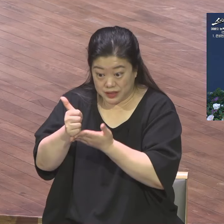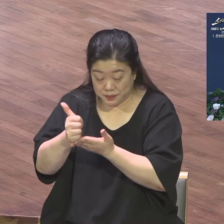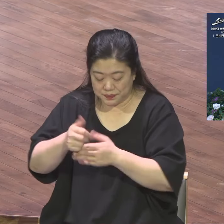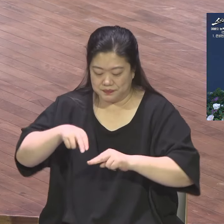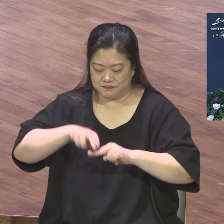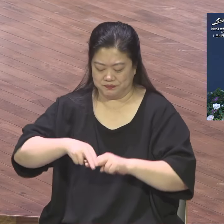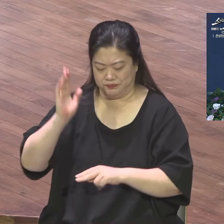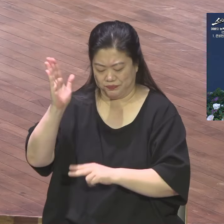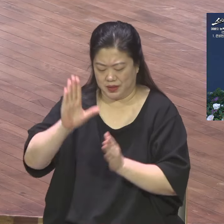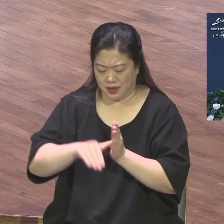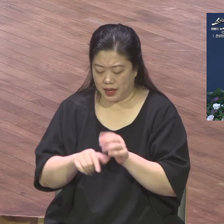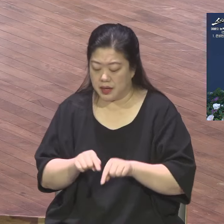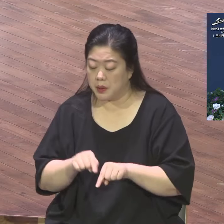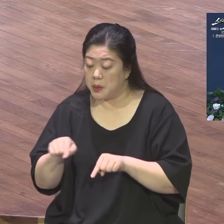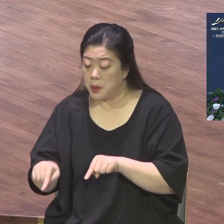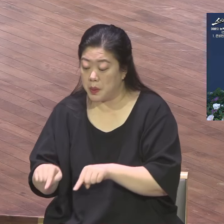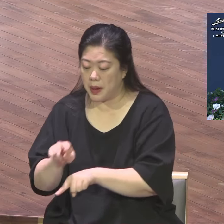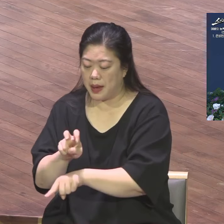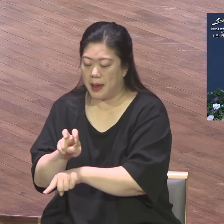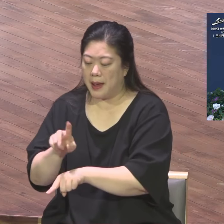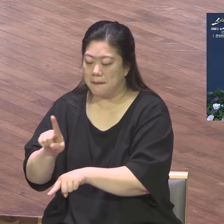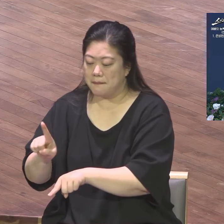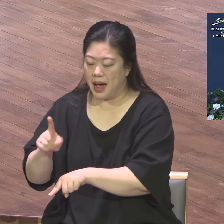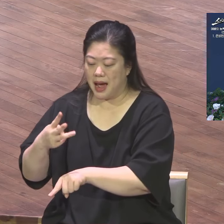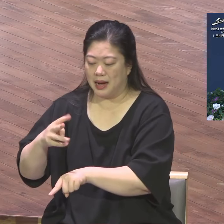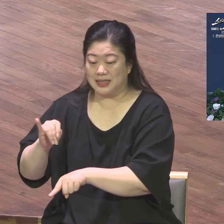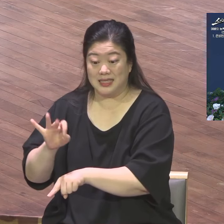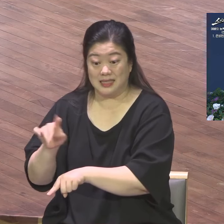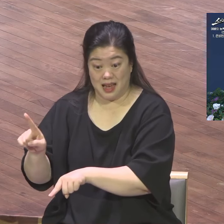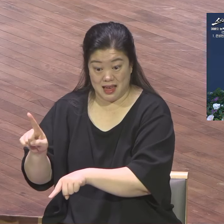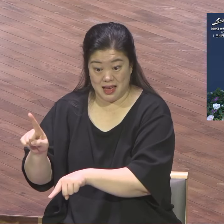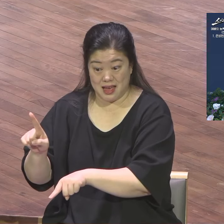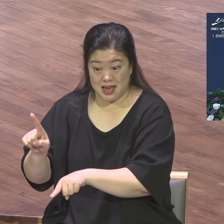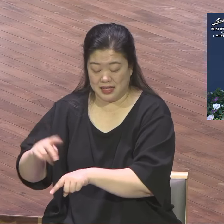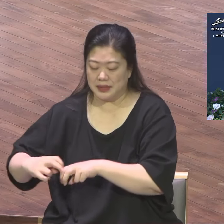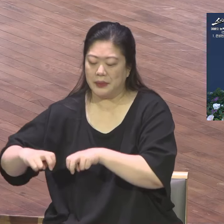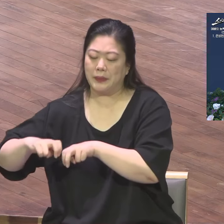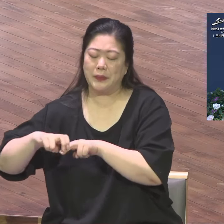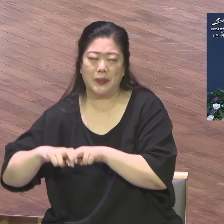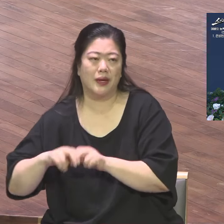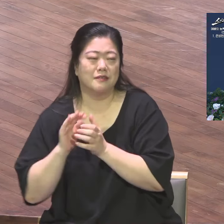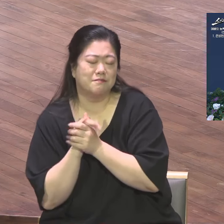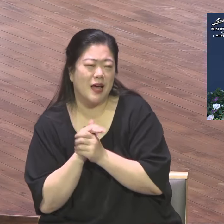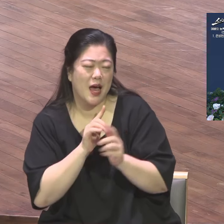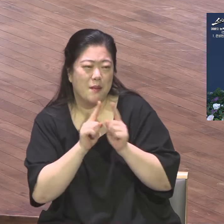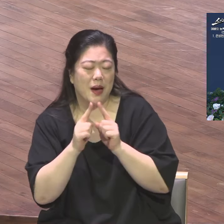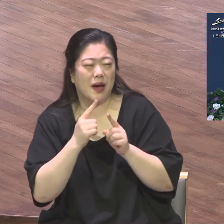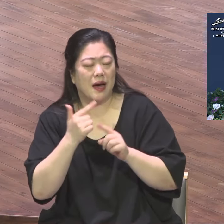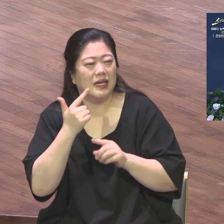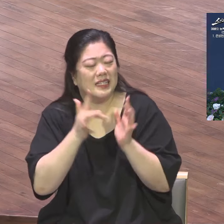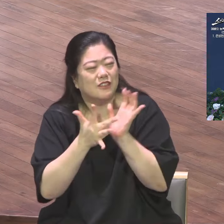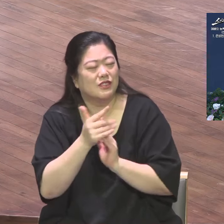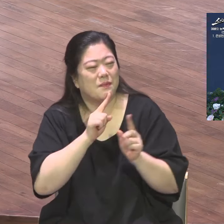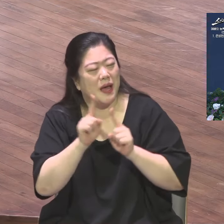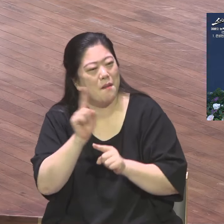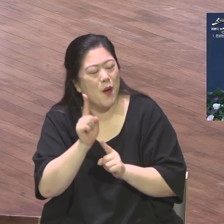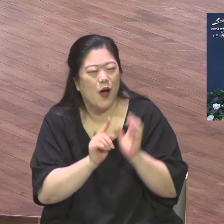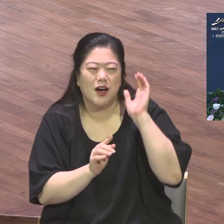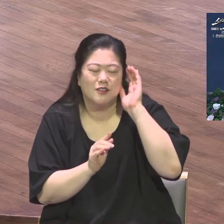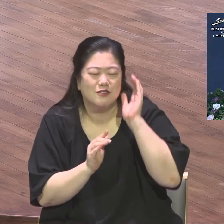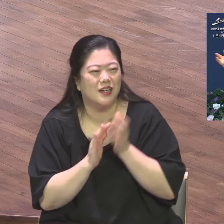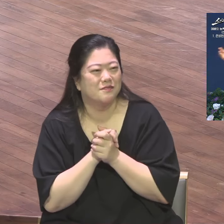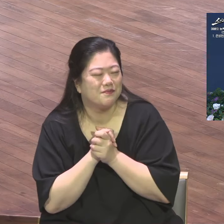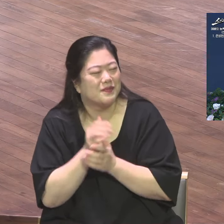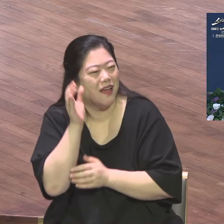있다고. 거기 마르다가 손님이 왔으니까 예수님 제자들 얼마나 많아요. 그 다 박식사 대접해야 되는데 혼자서 정신이 없단